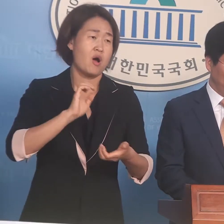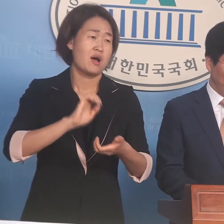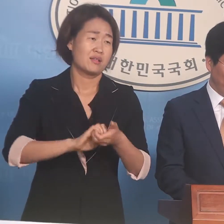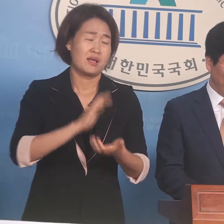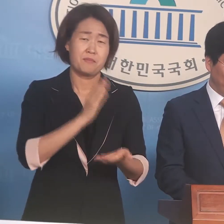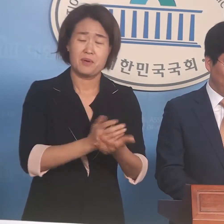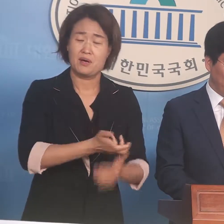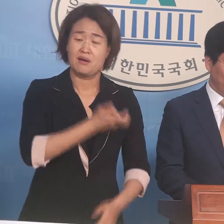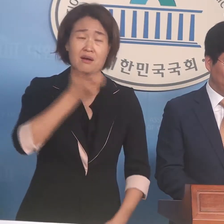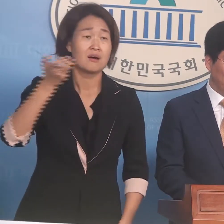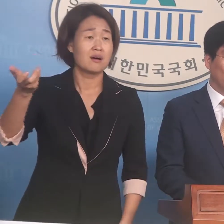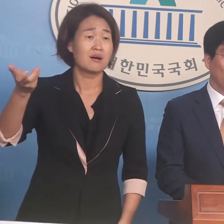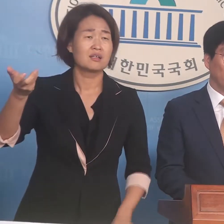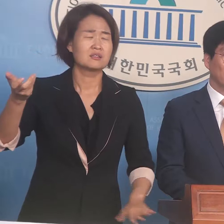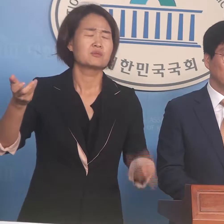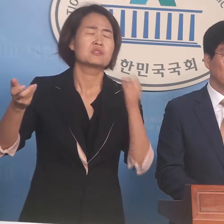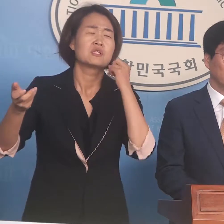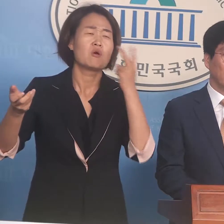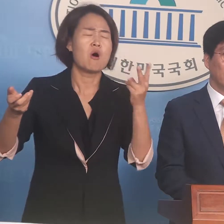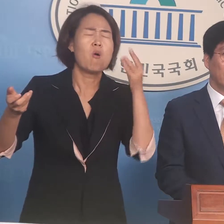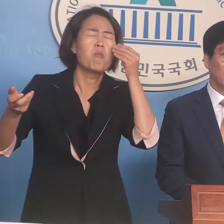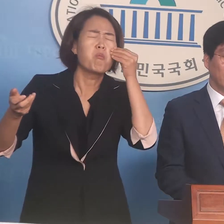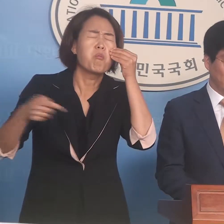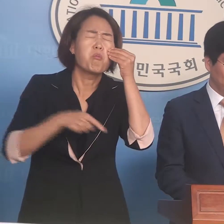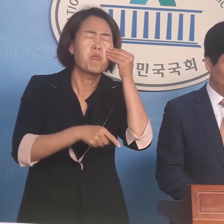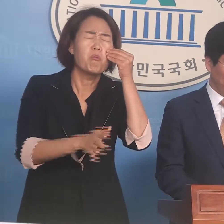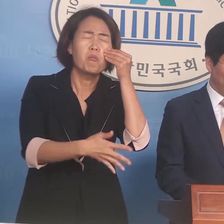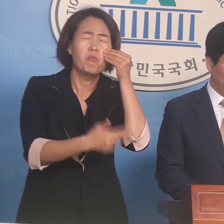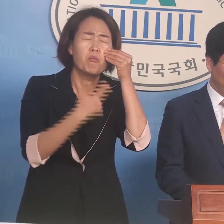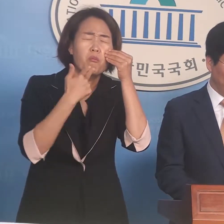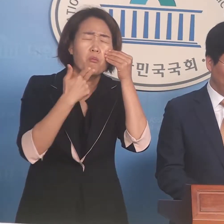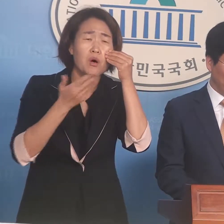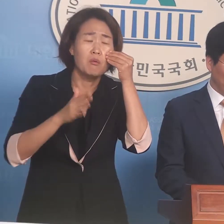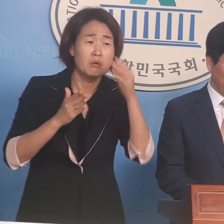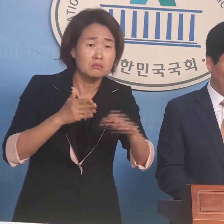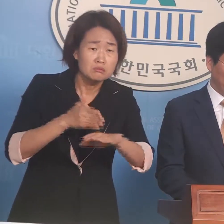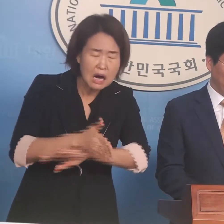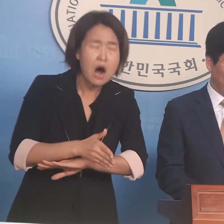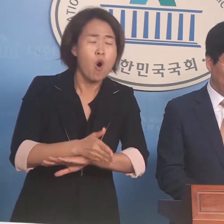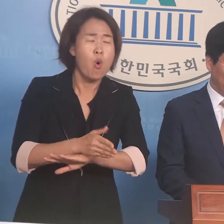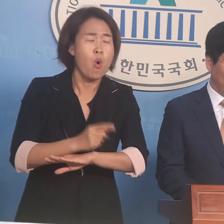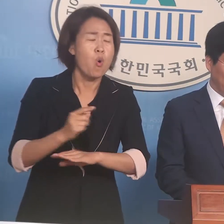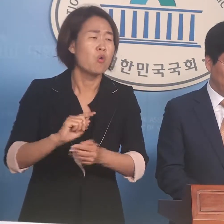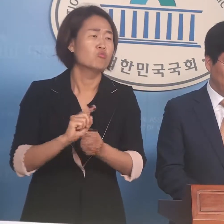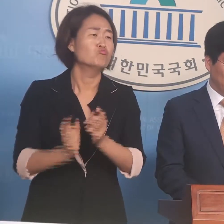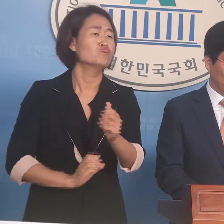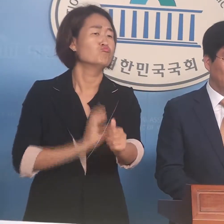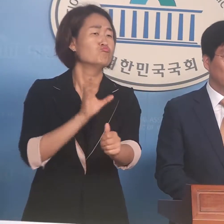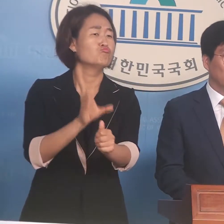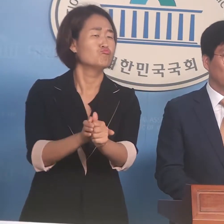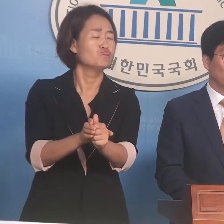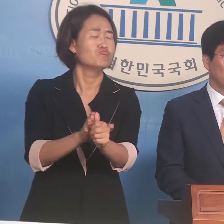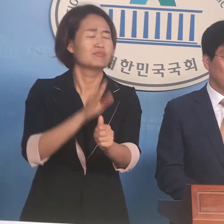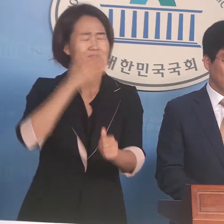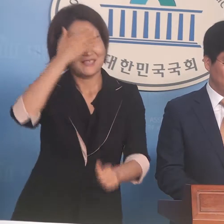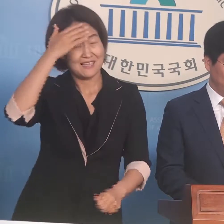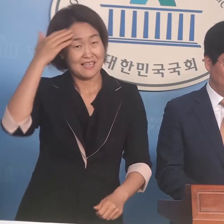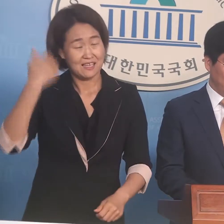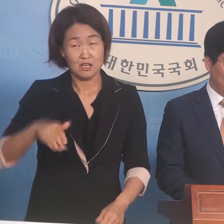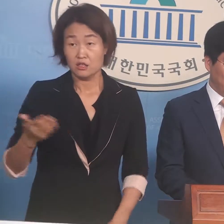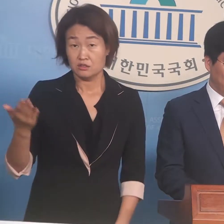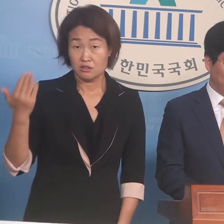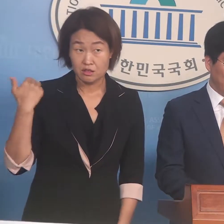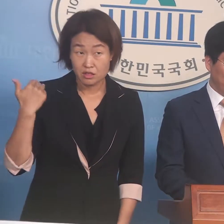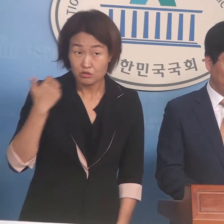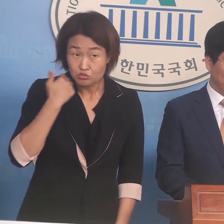지 2개월 넘게 위원장 공백이 있었는데 늦게라도 임명되어서 다행입니다. 전임 위원장은